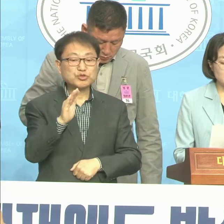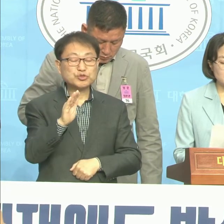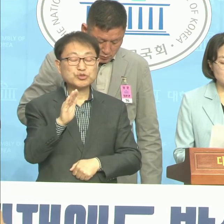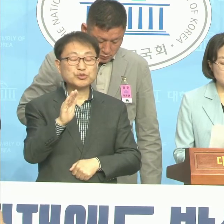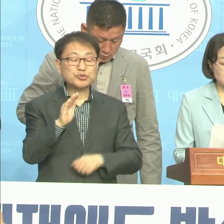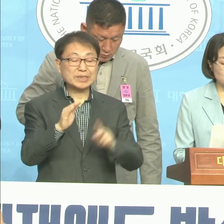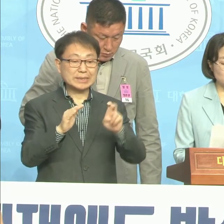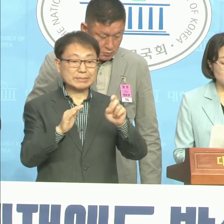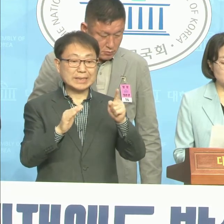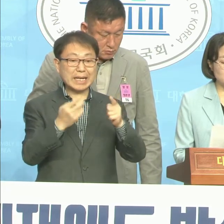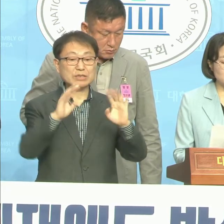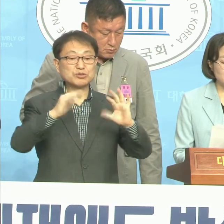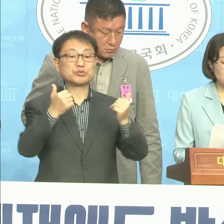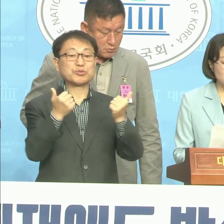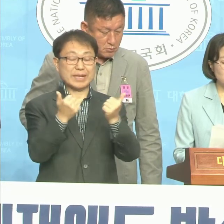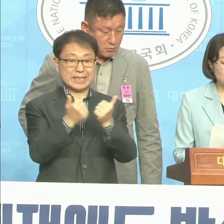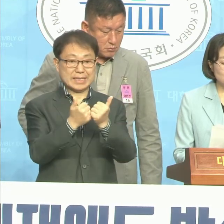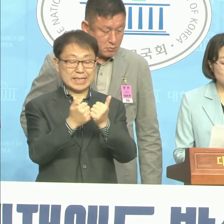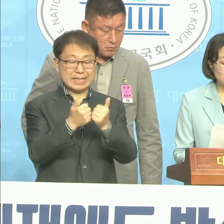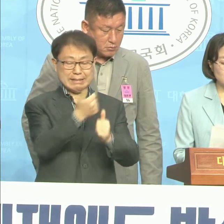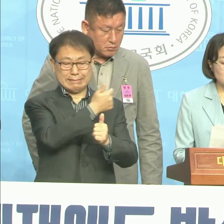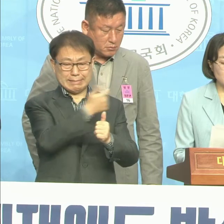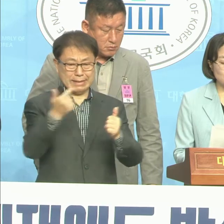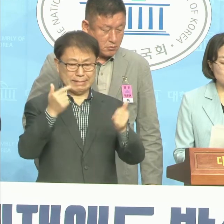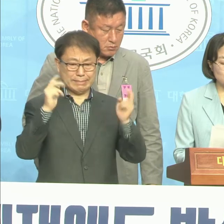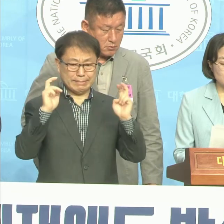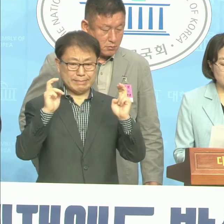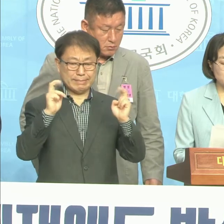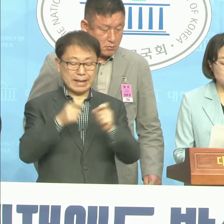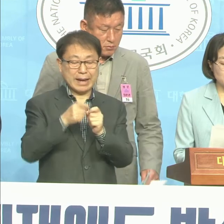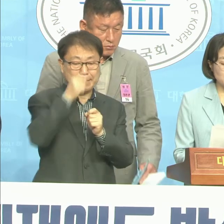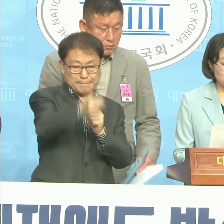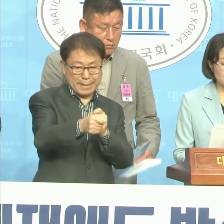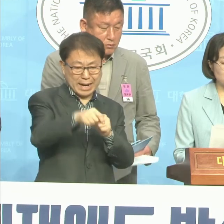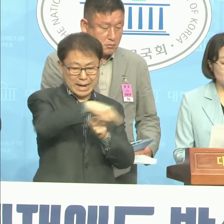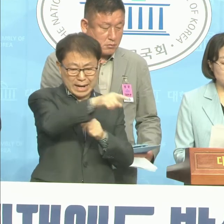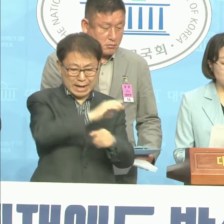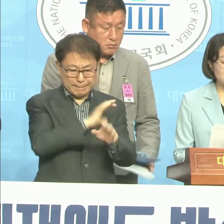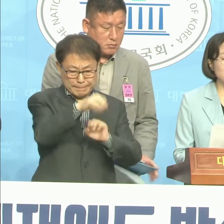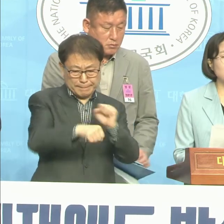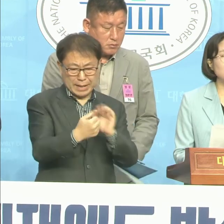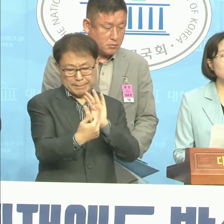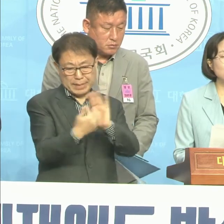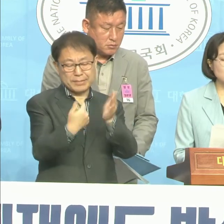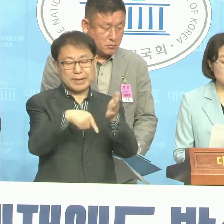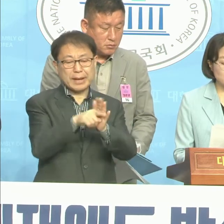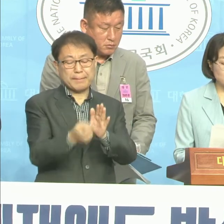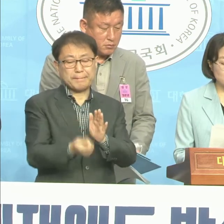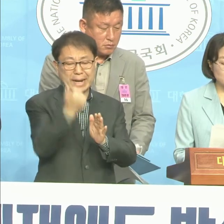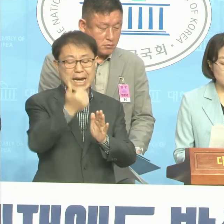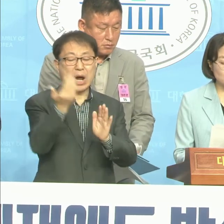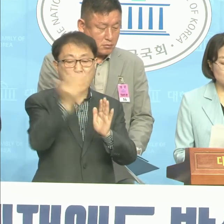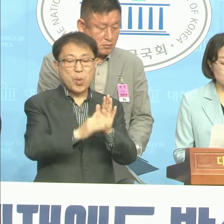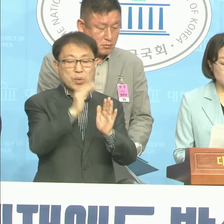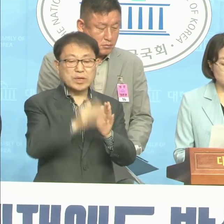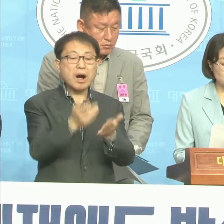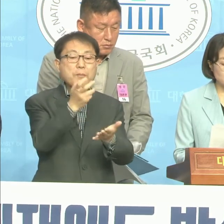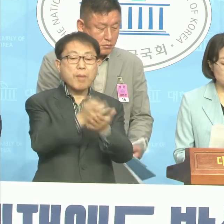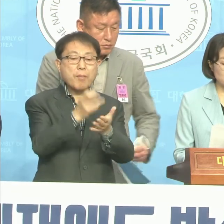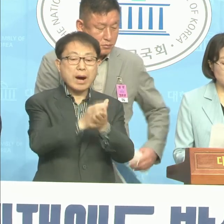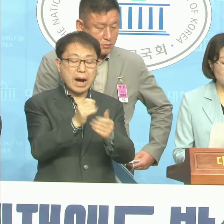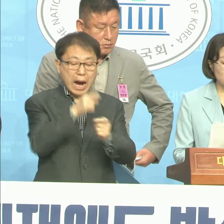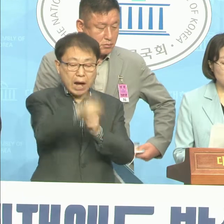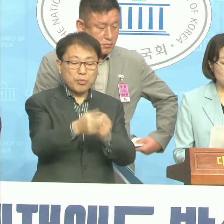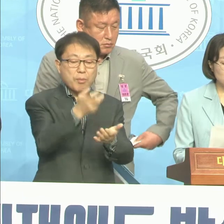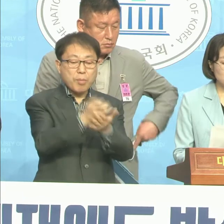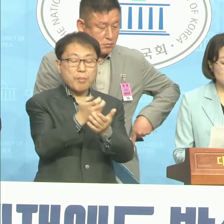시작하는 21일 때 국회는 대기업 조선사들의 하도급 각질 피해를 막기 위해 빠르게 공정거래 법과 하도급법 개정을